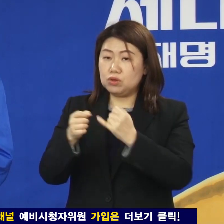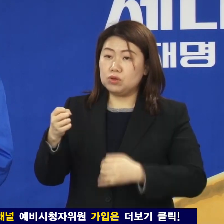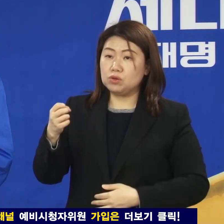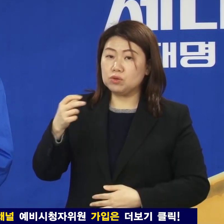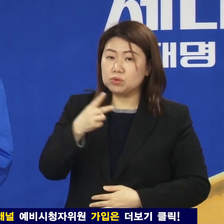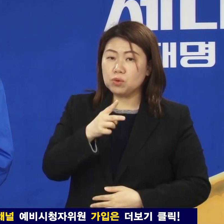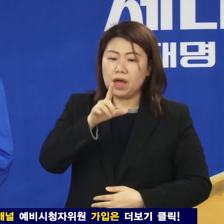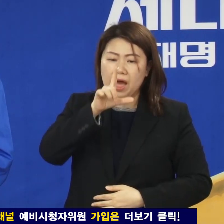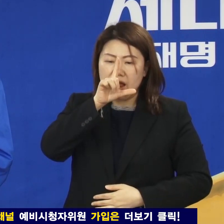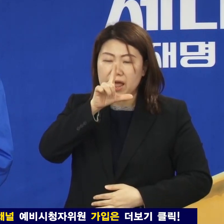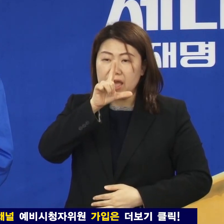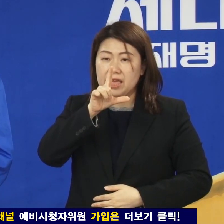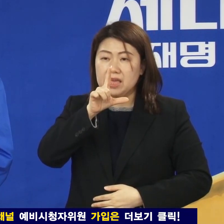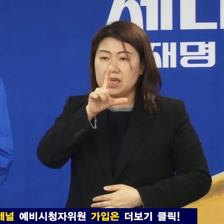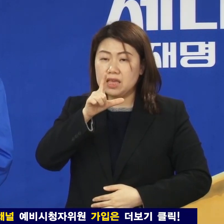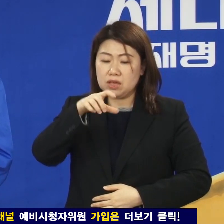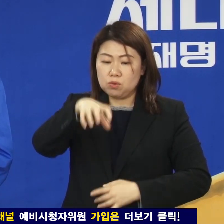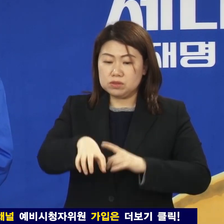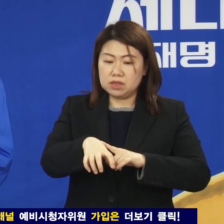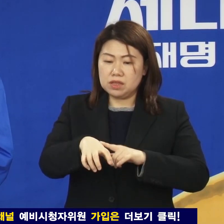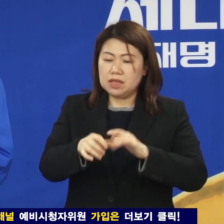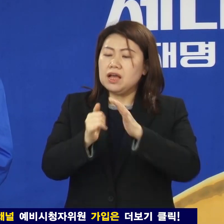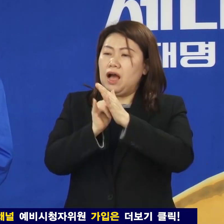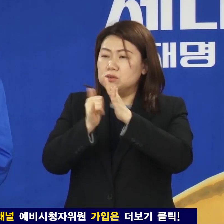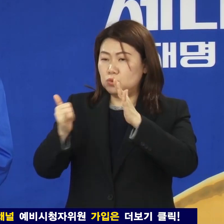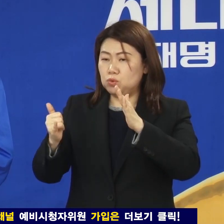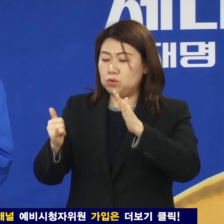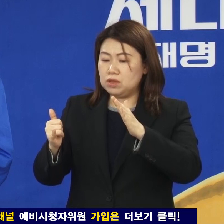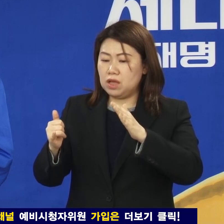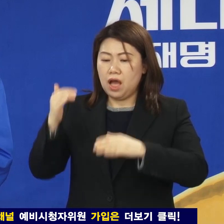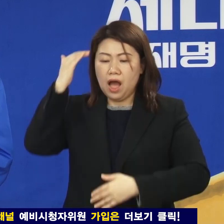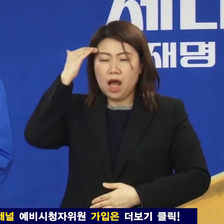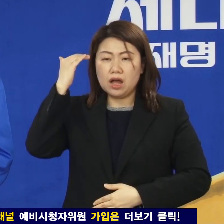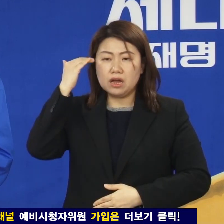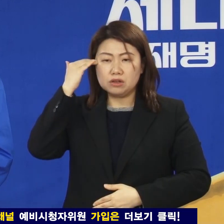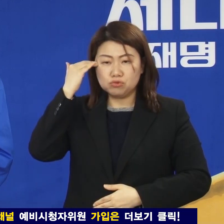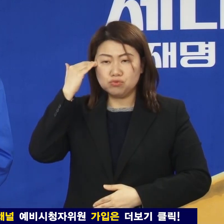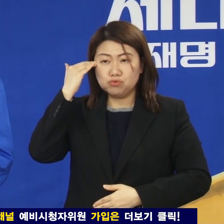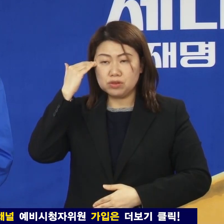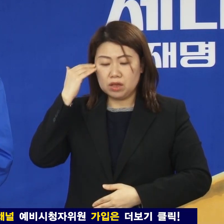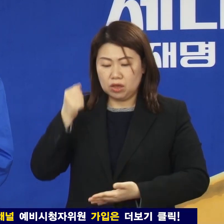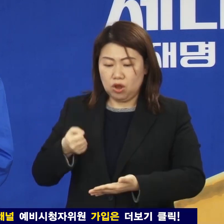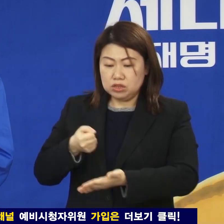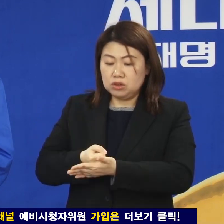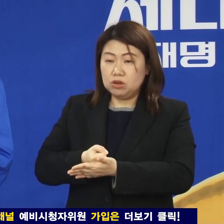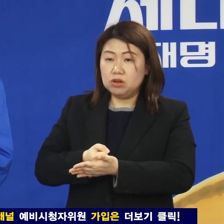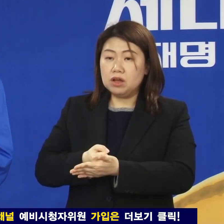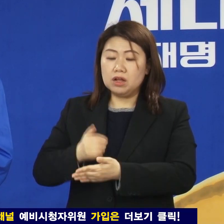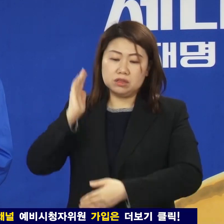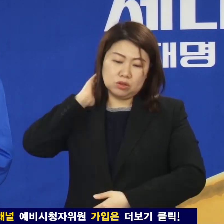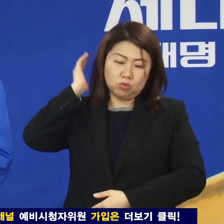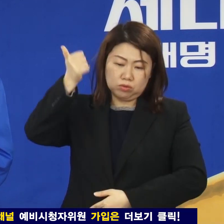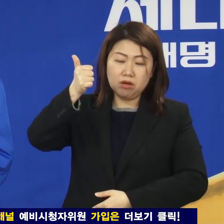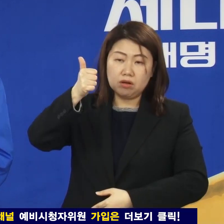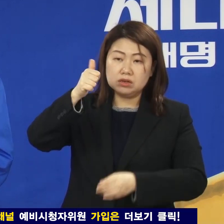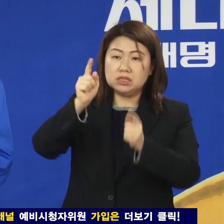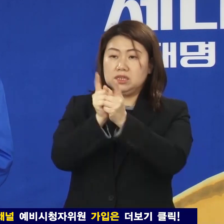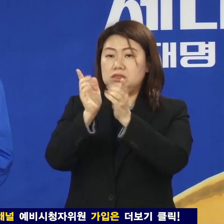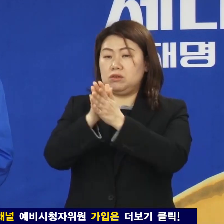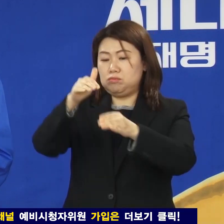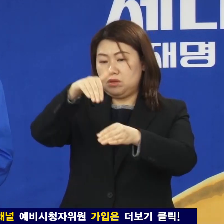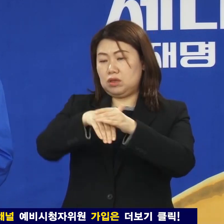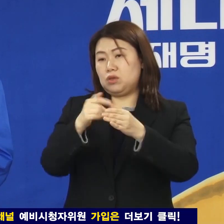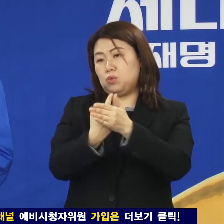총영사관의 투표소를 방문한 1 가족까지 대한민국의 운명을 가름할 대통령을 직접 선택하기 위한 소중한